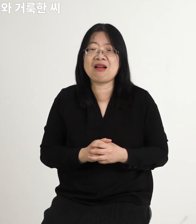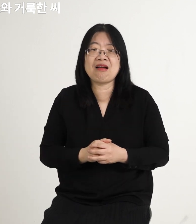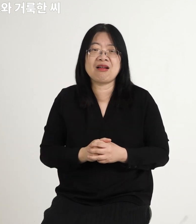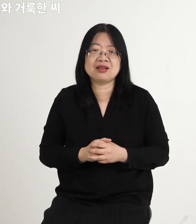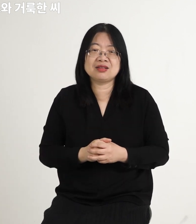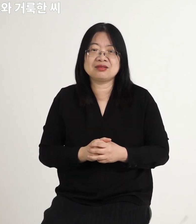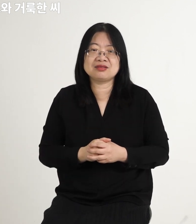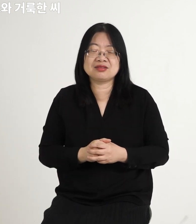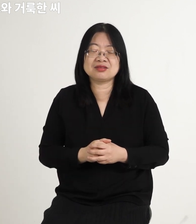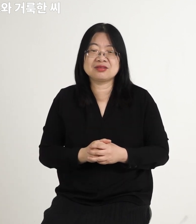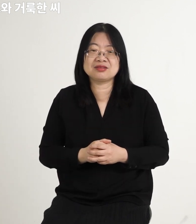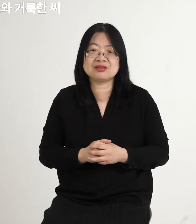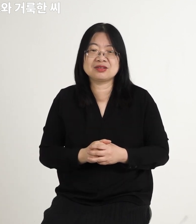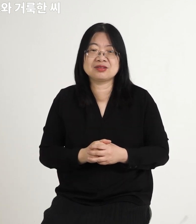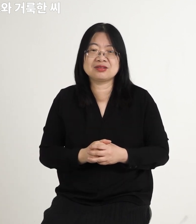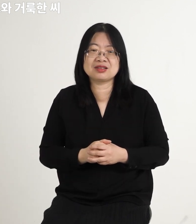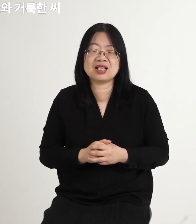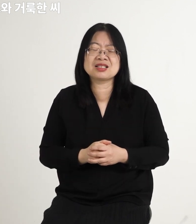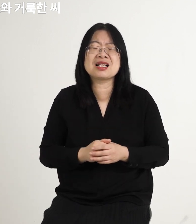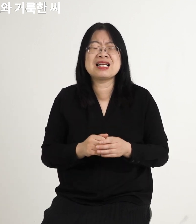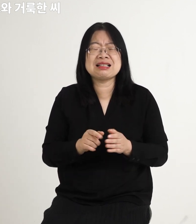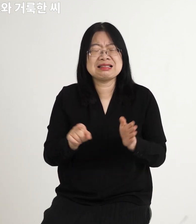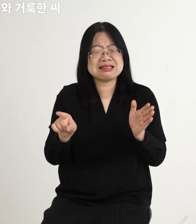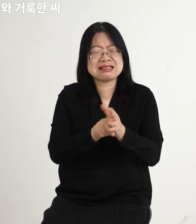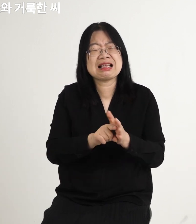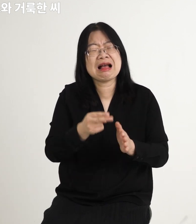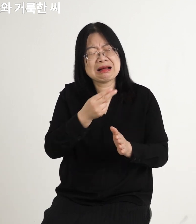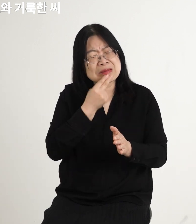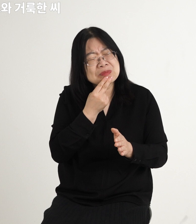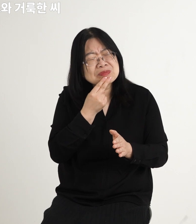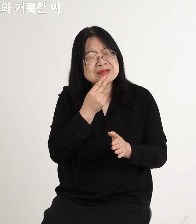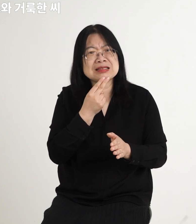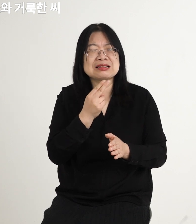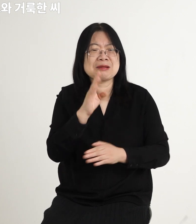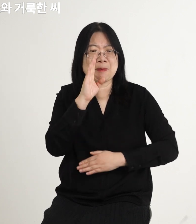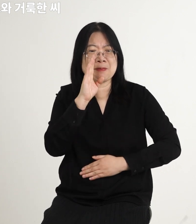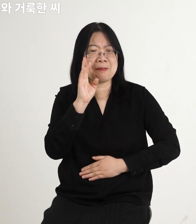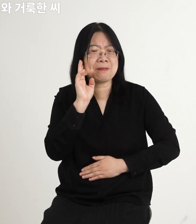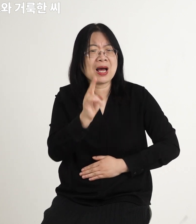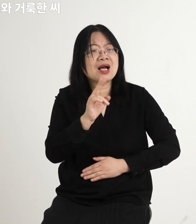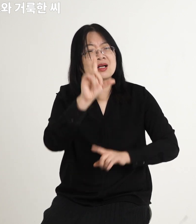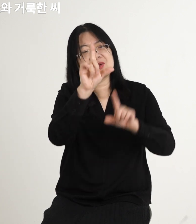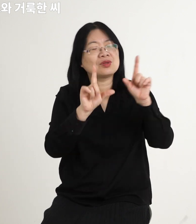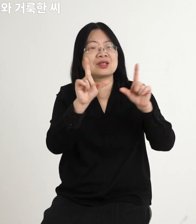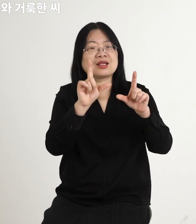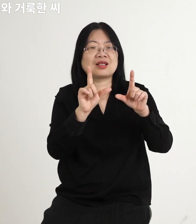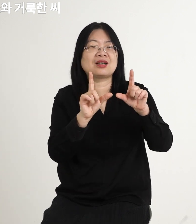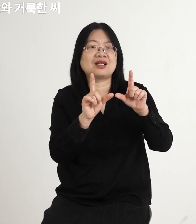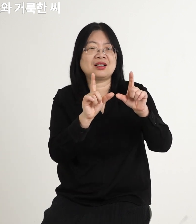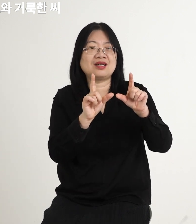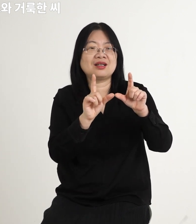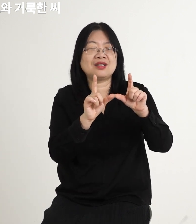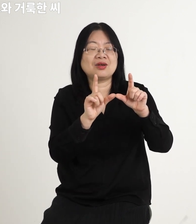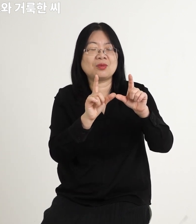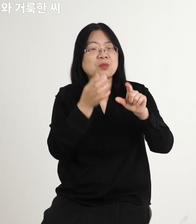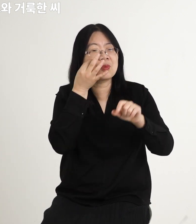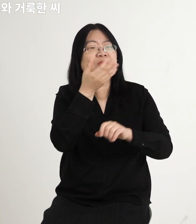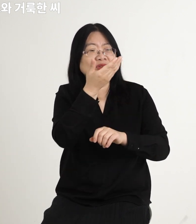됩니다. 아주 불신앙적인 태도에서 나온 얘기예요. 여러분은